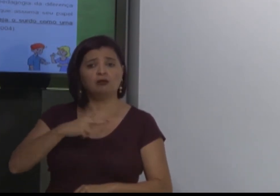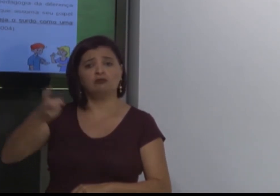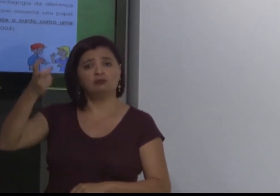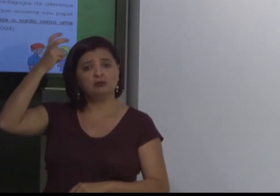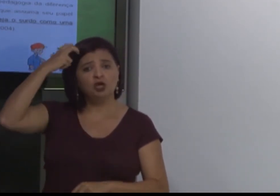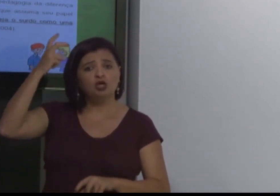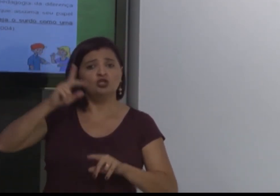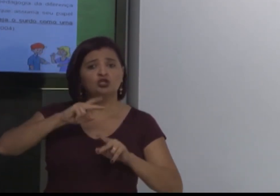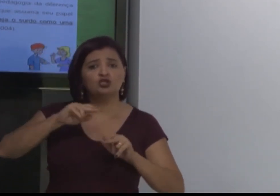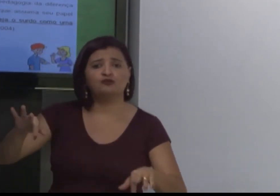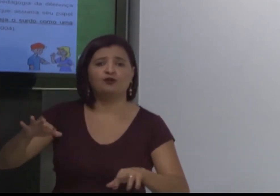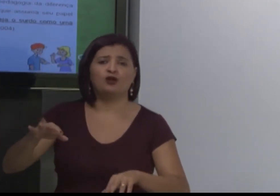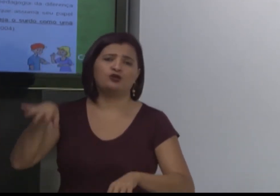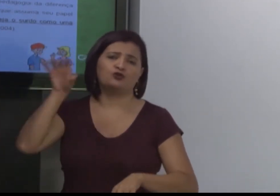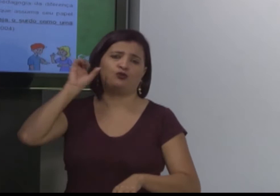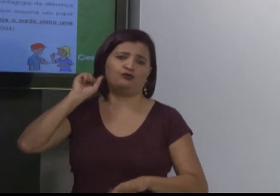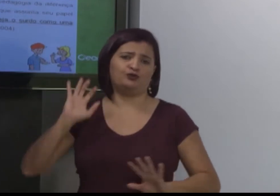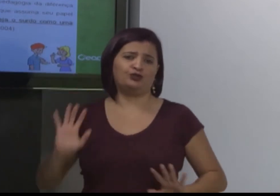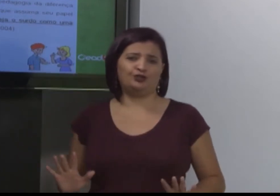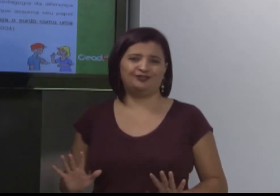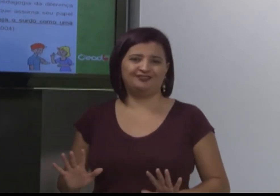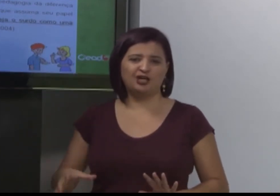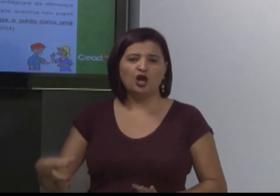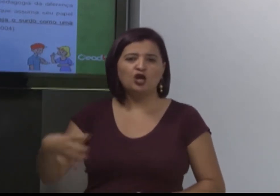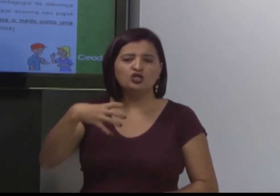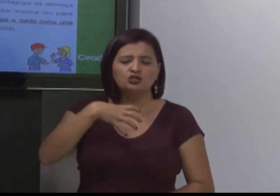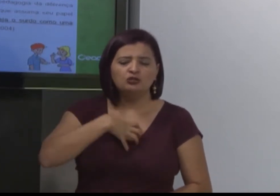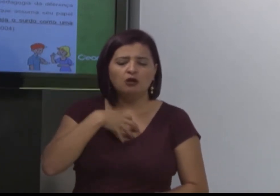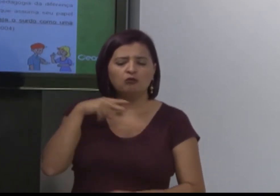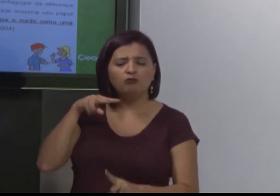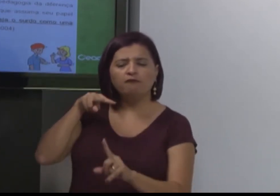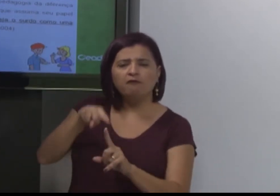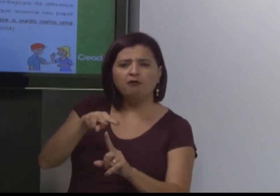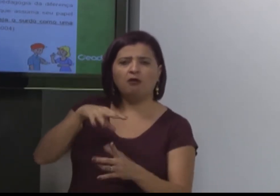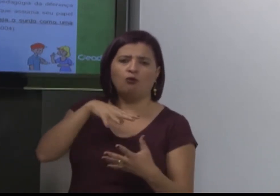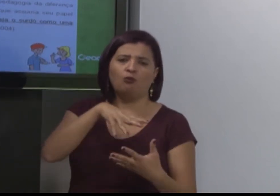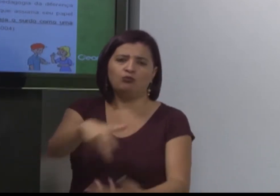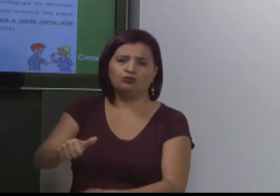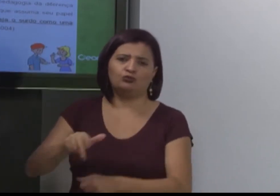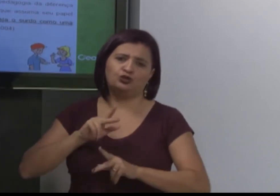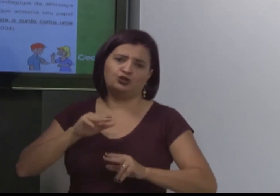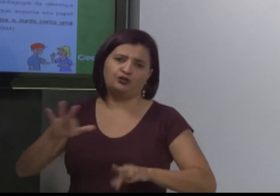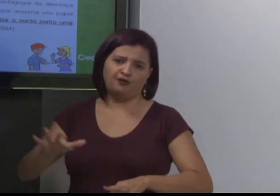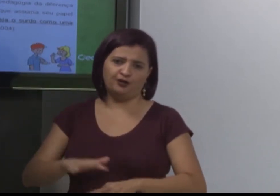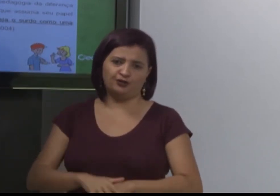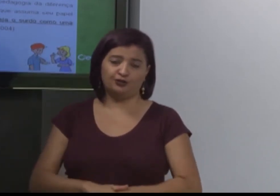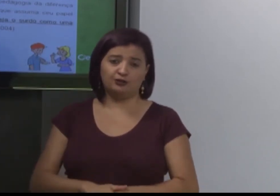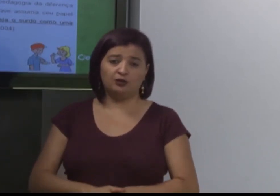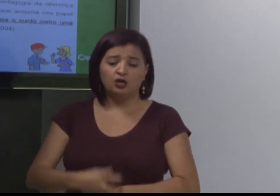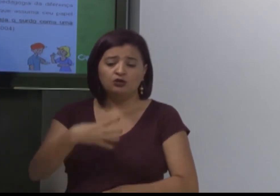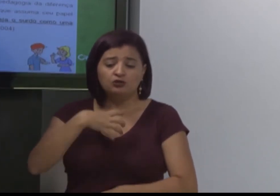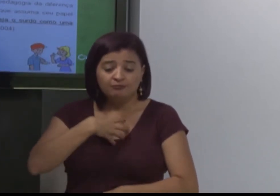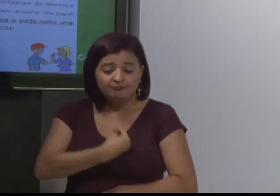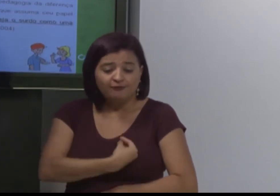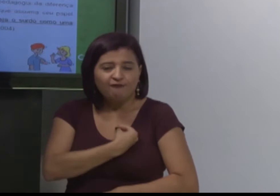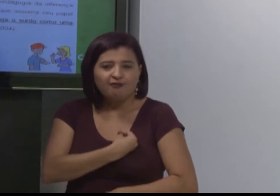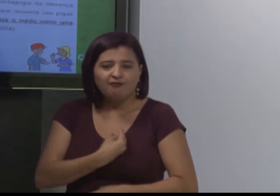Nós surdos temos uma cultura diferente da cultura dos ouvintes. Uma forma diferente de perceber o